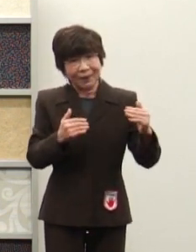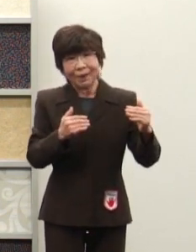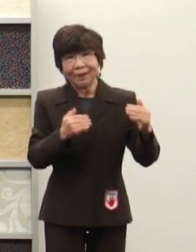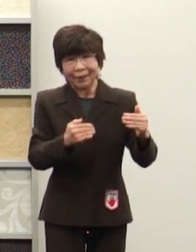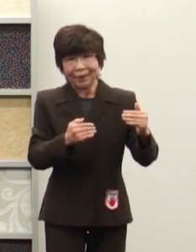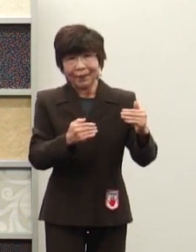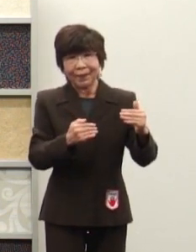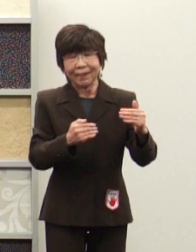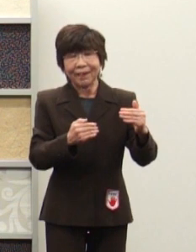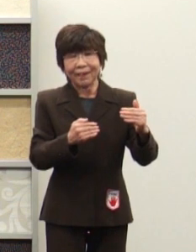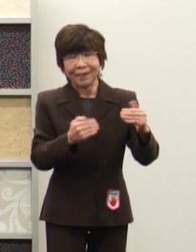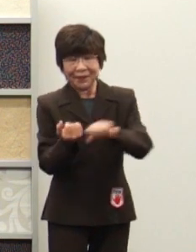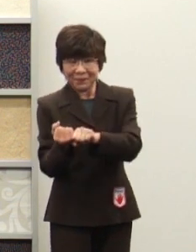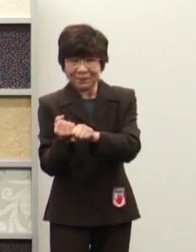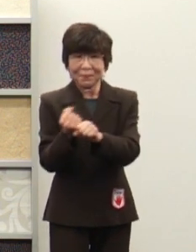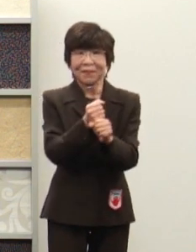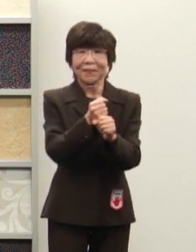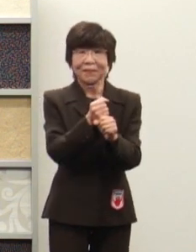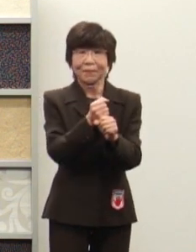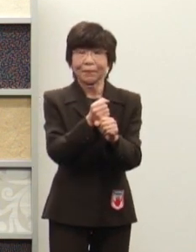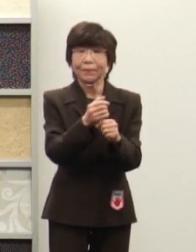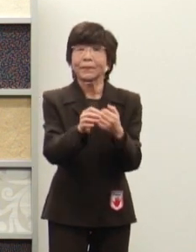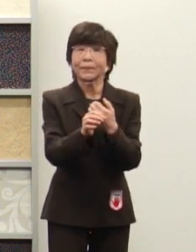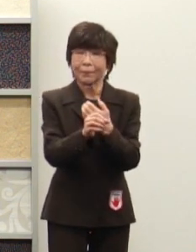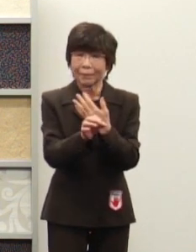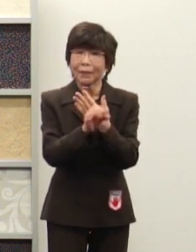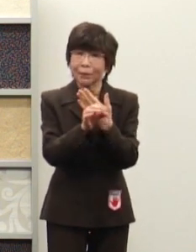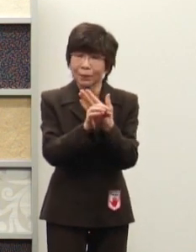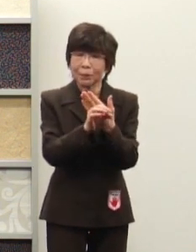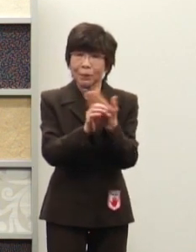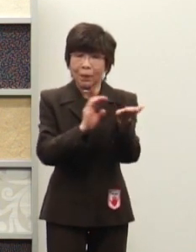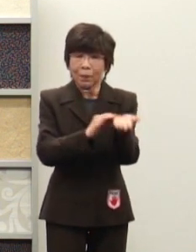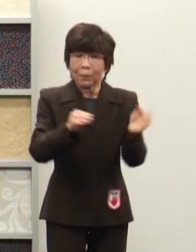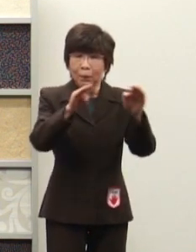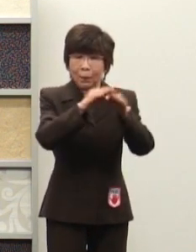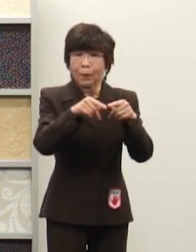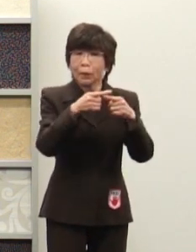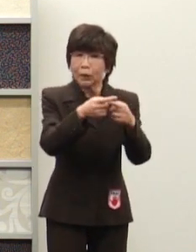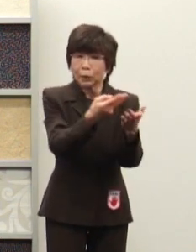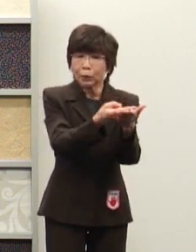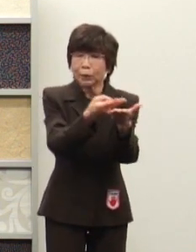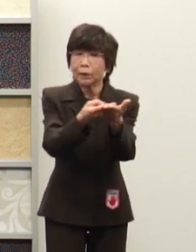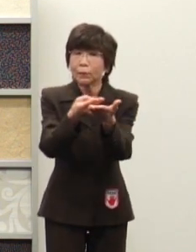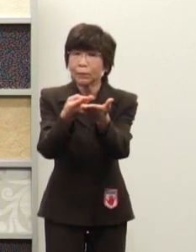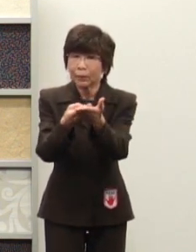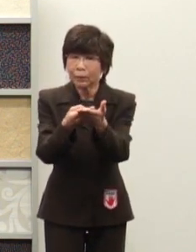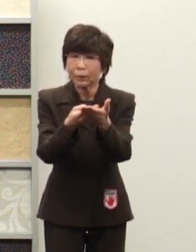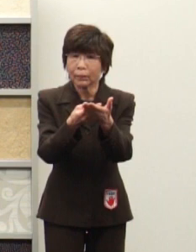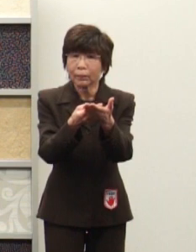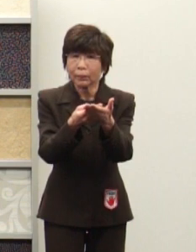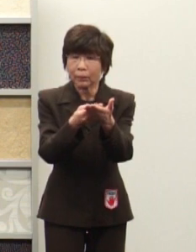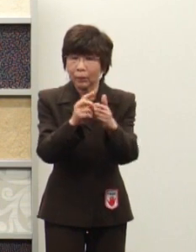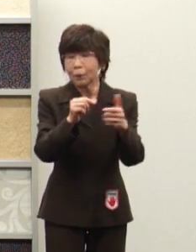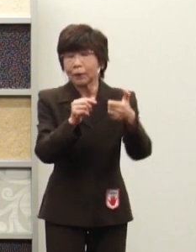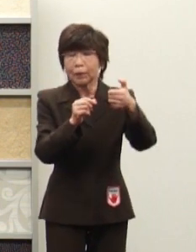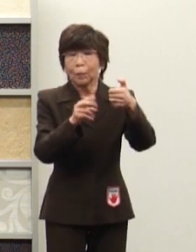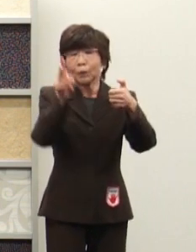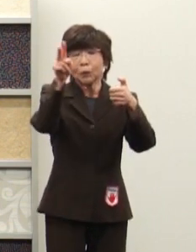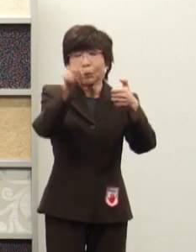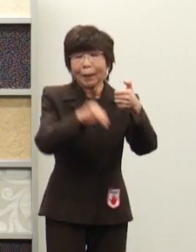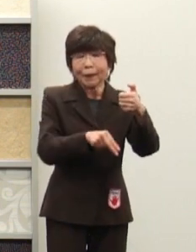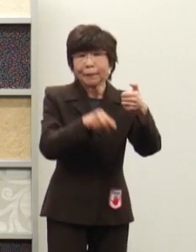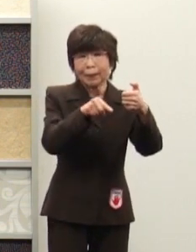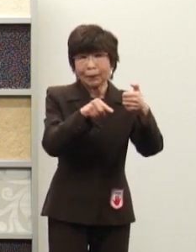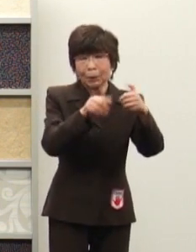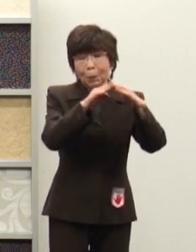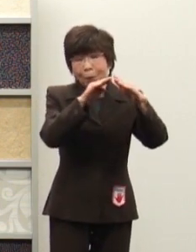まあ、なんでしょう、先ほど申し上げましたように、その病床使用率 50% 以下を実現してですね、まあ、経済再開に結び